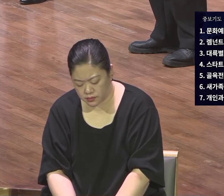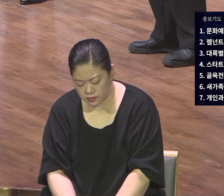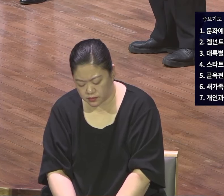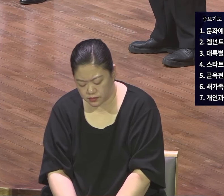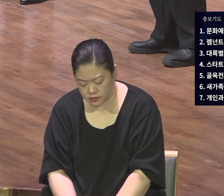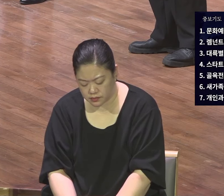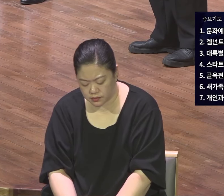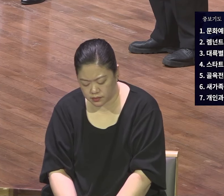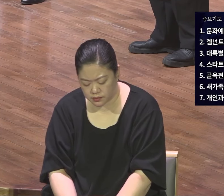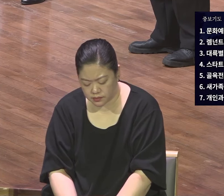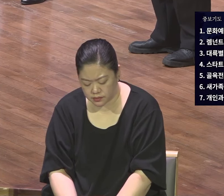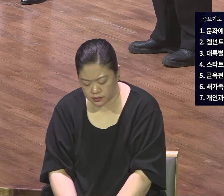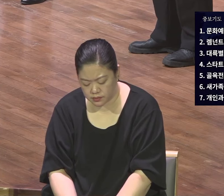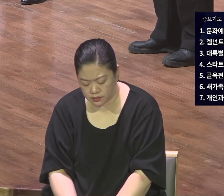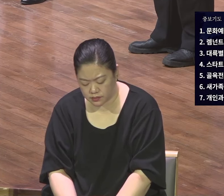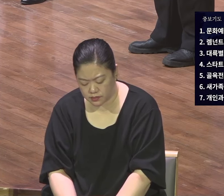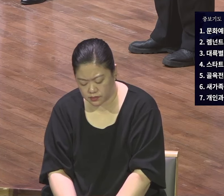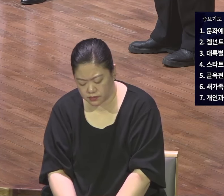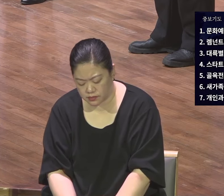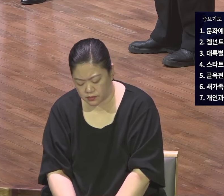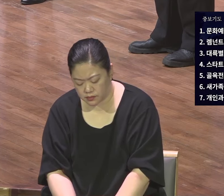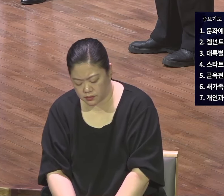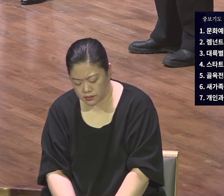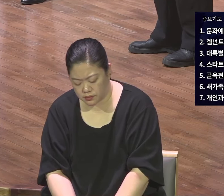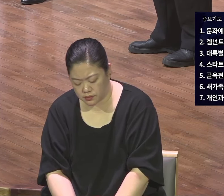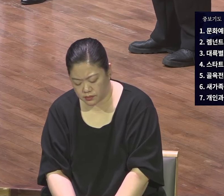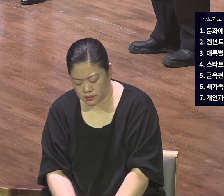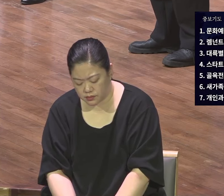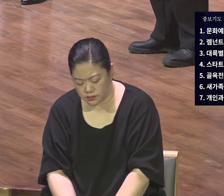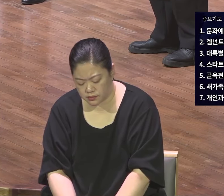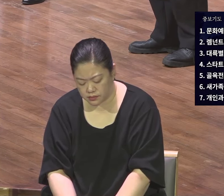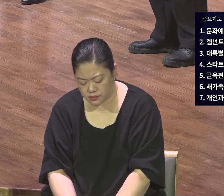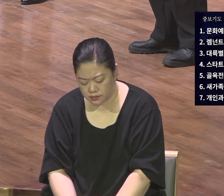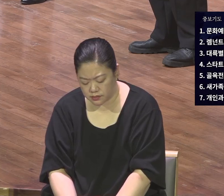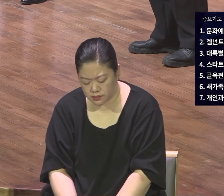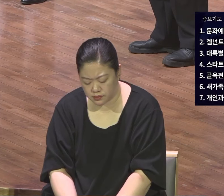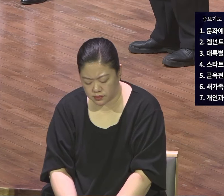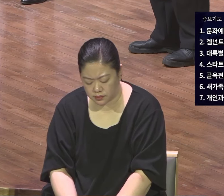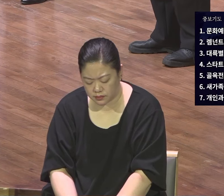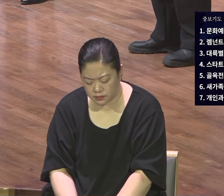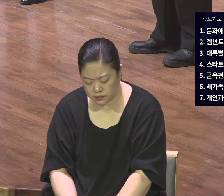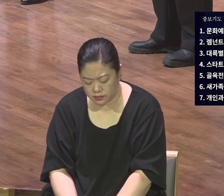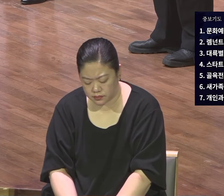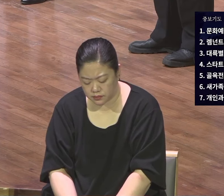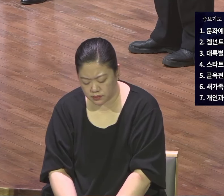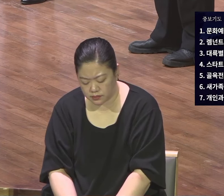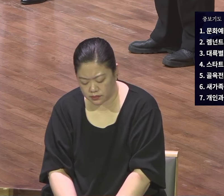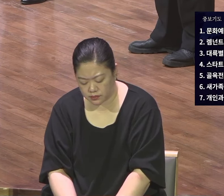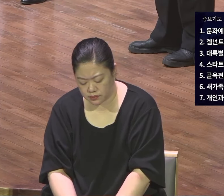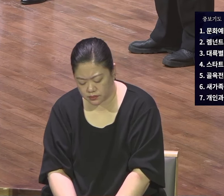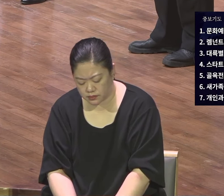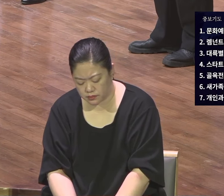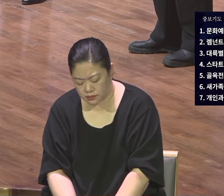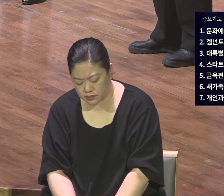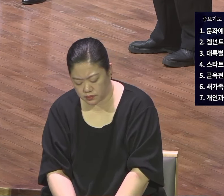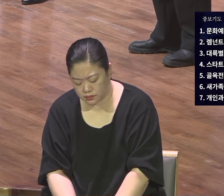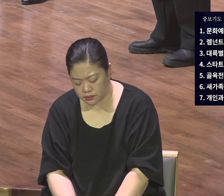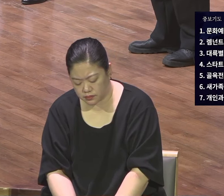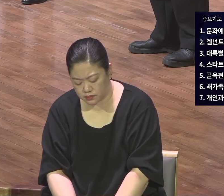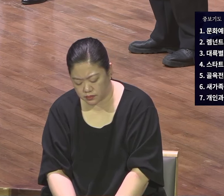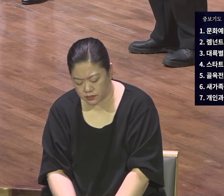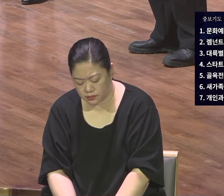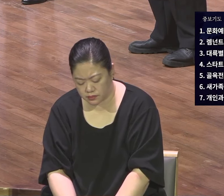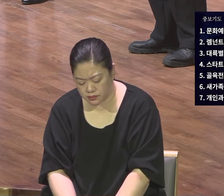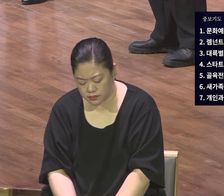시간도 도와주시옵소서. 이 복음이 복음되어지는 이 여름의 시간 동안에 쓰도록 주님께서 역사여